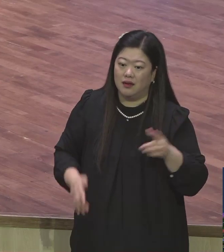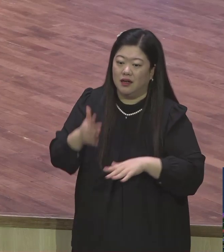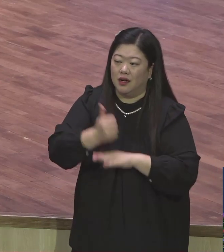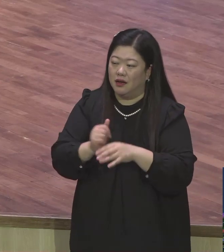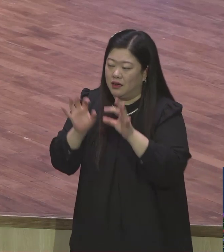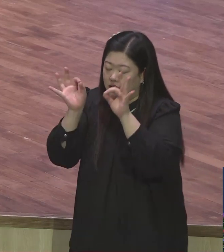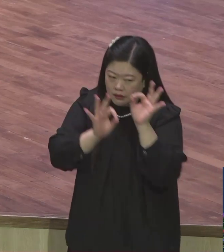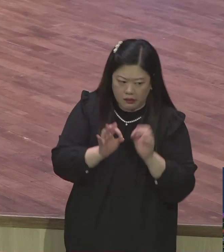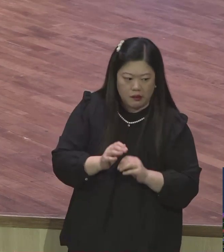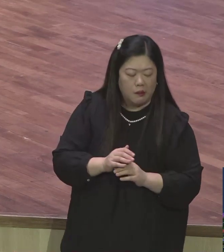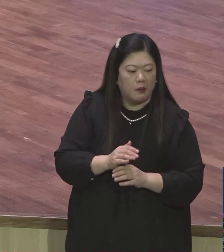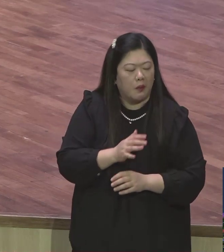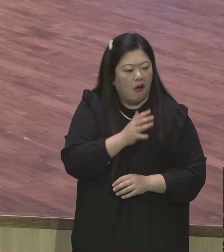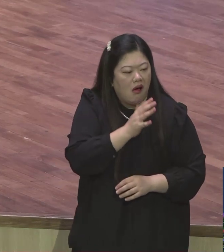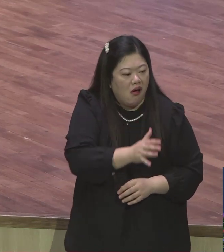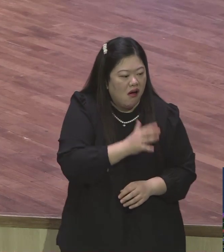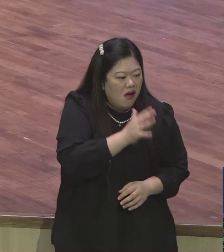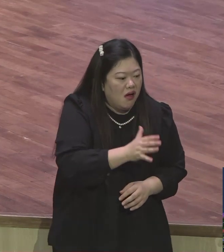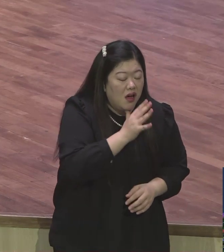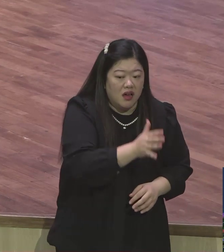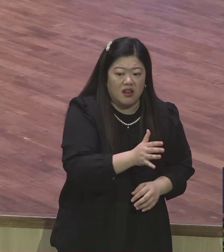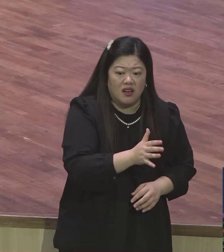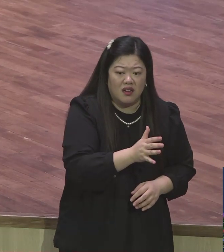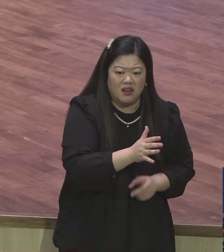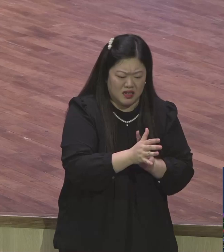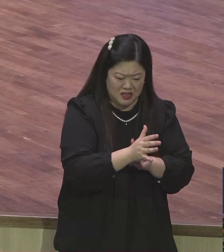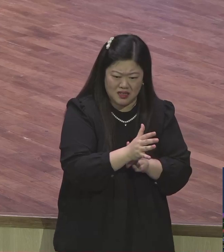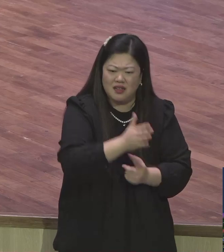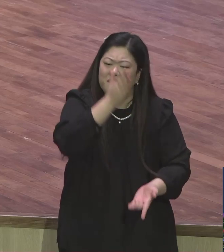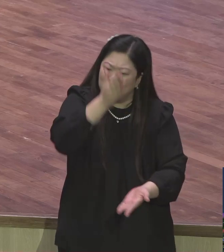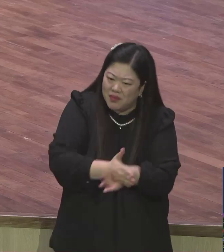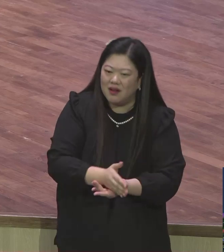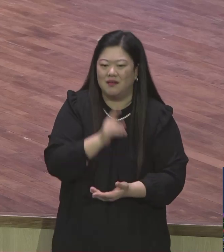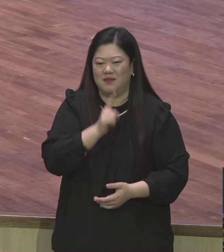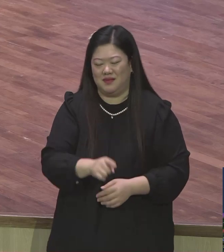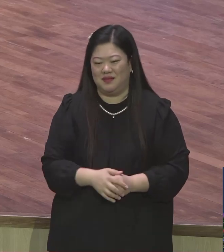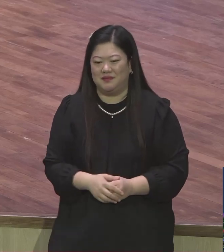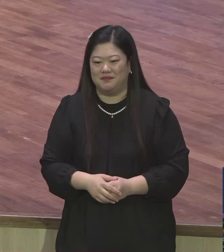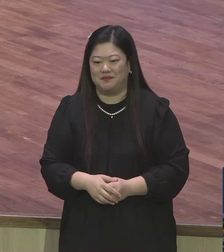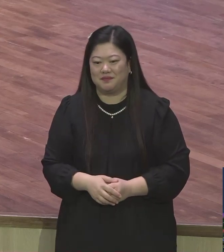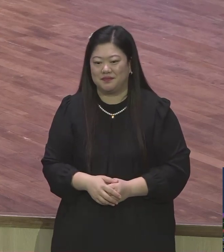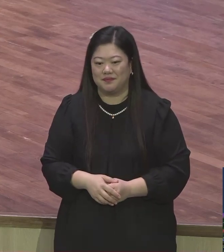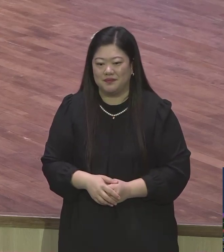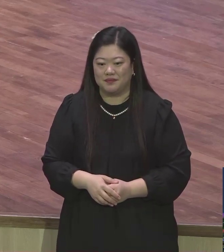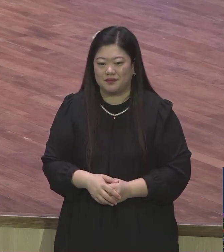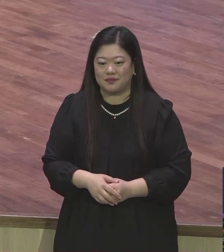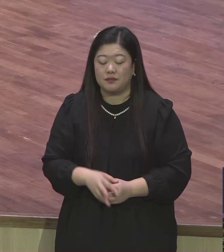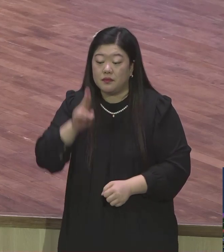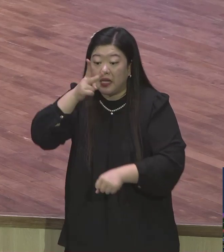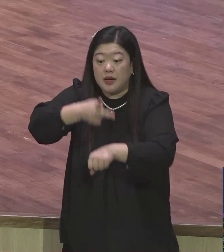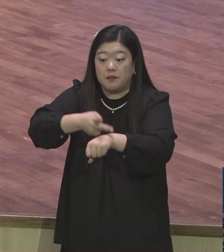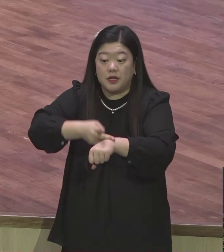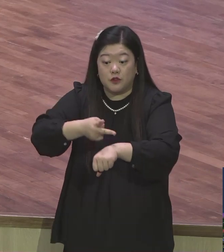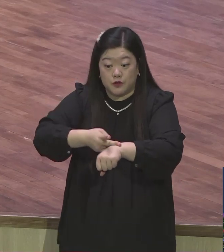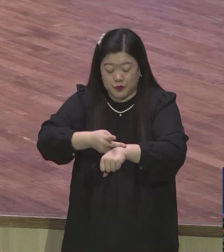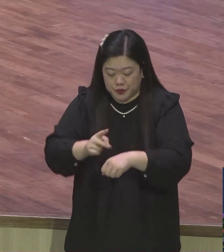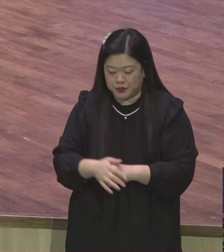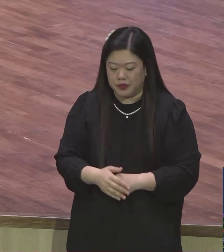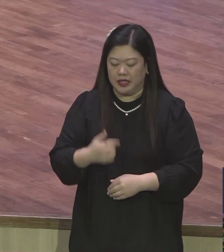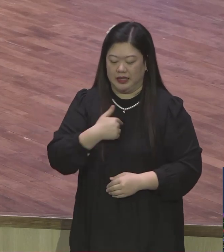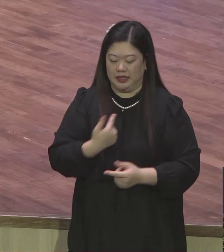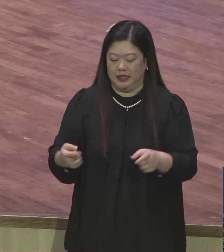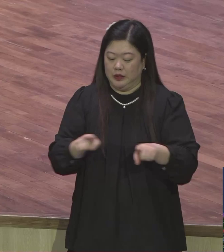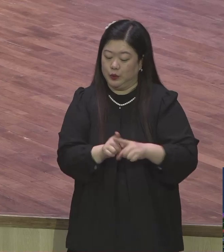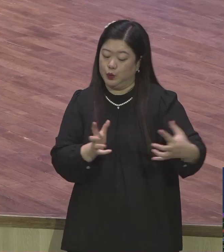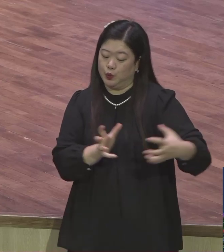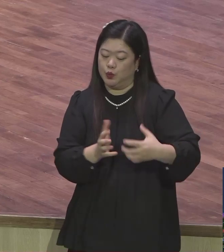어떤 사단의 공격에도 속지 말아야 된다고 강조하고 있어요. 특히 로마 16장에 사도 바울이 자신의 동역자들을